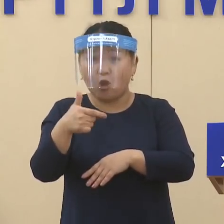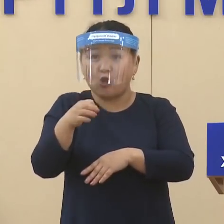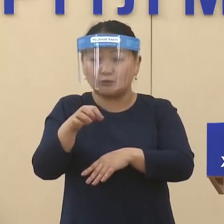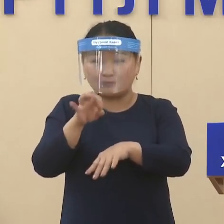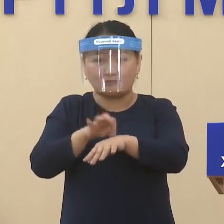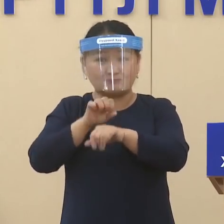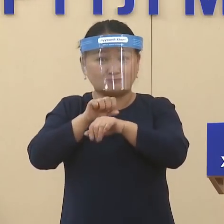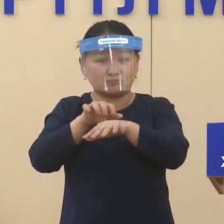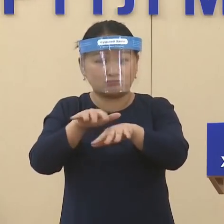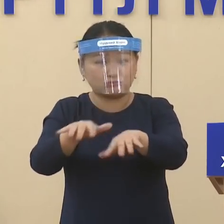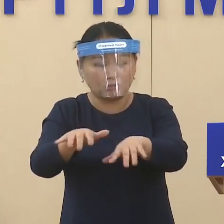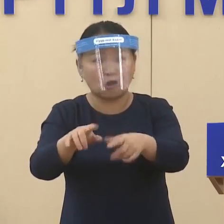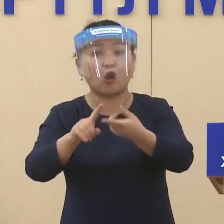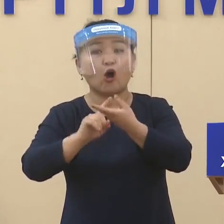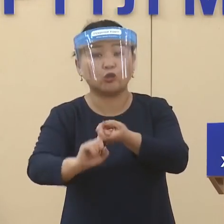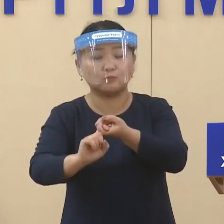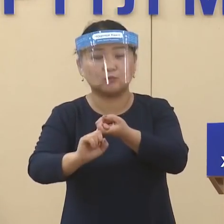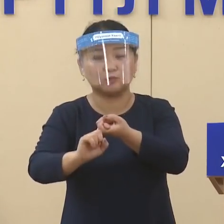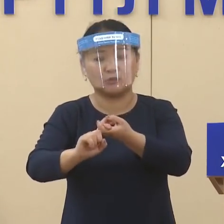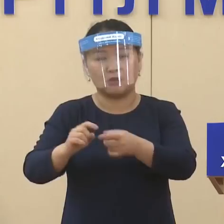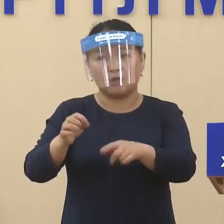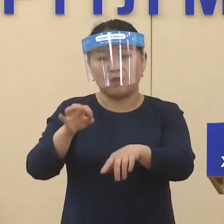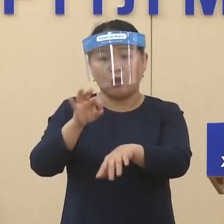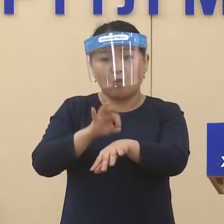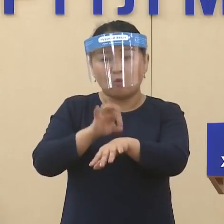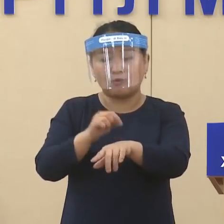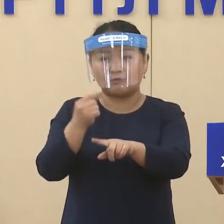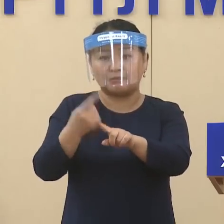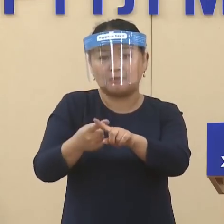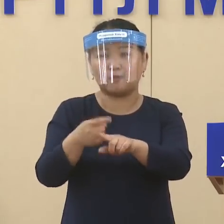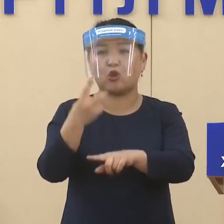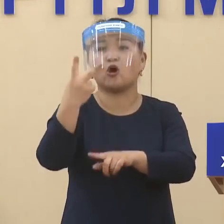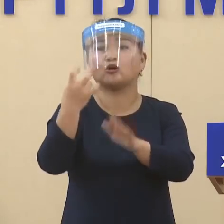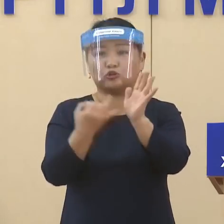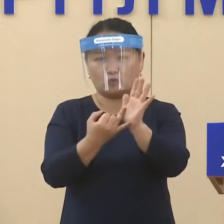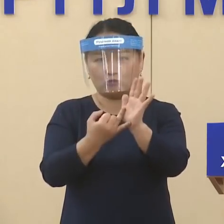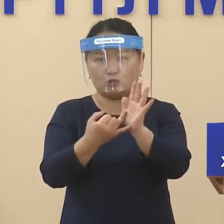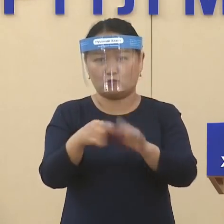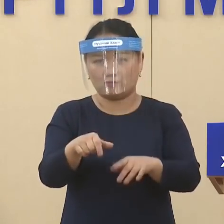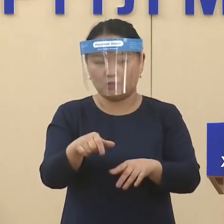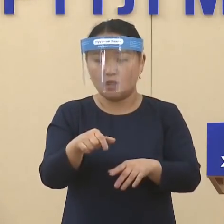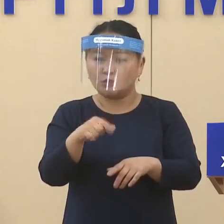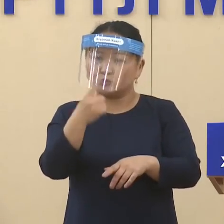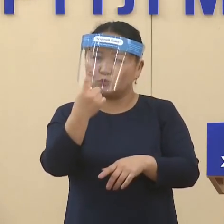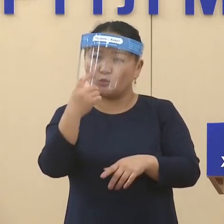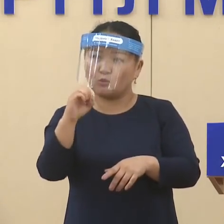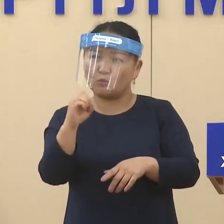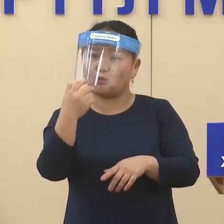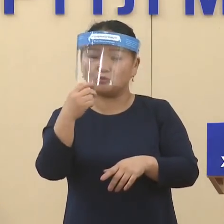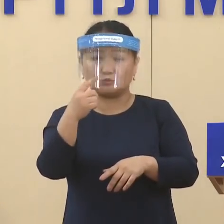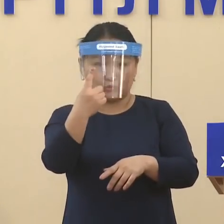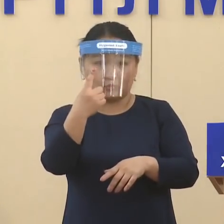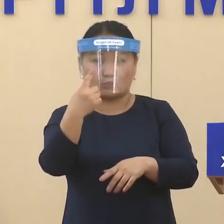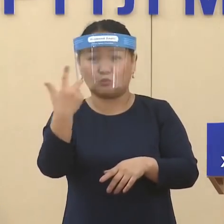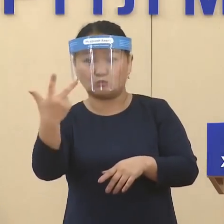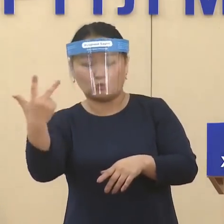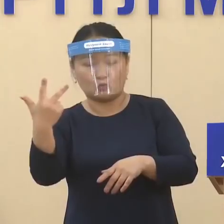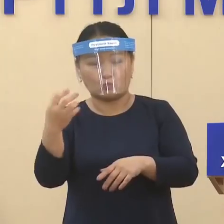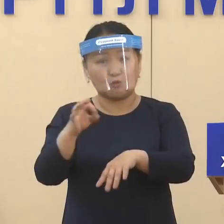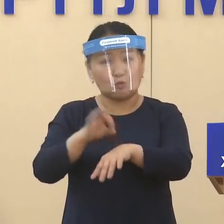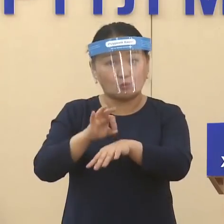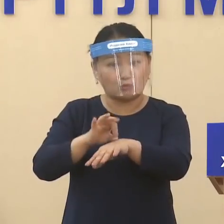их урхатай халдварын тохиолдлын тоо дахин 27-оор нэмэгдэж 133 болсон байна. За